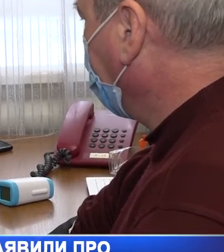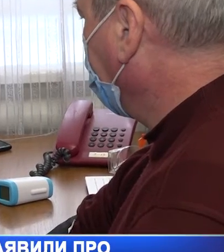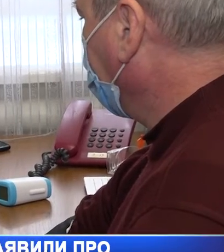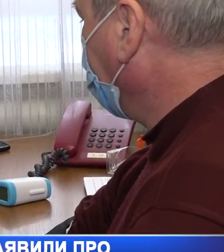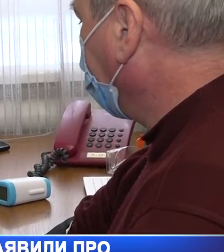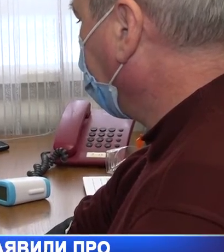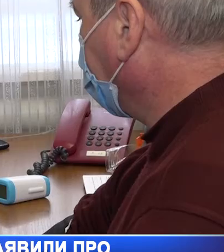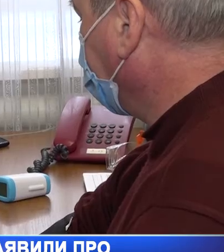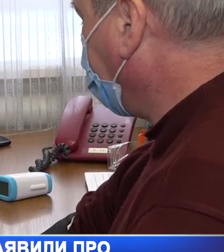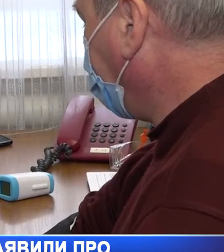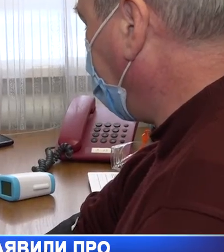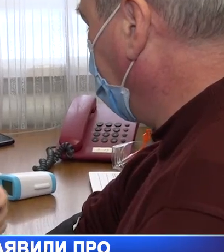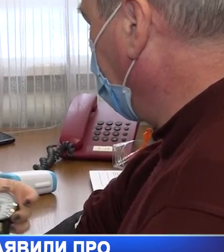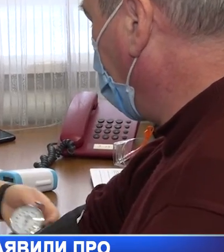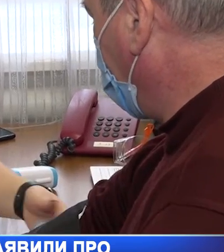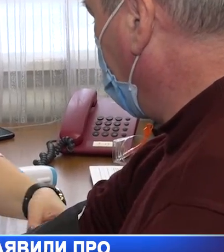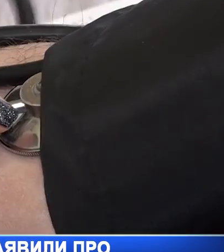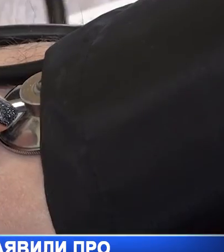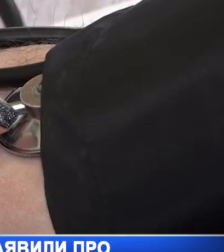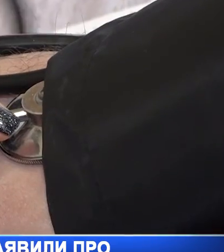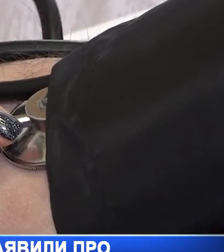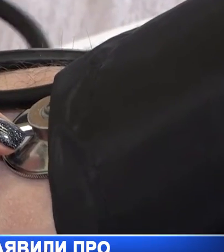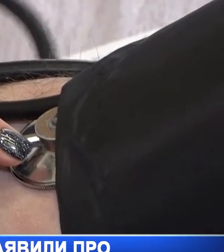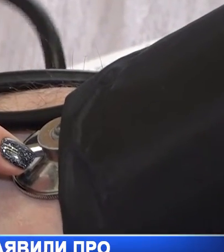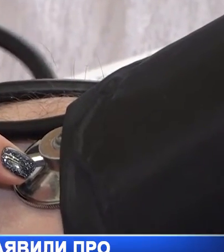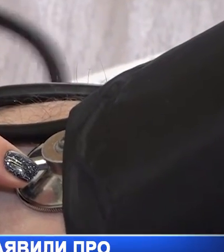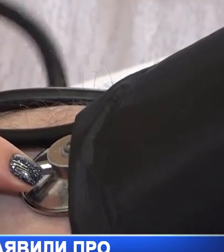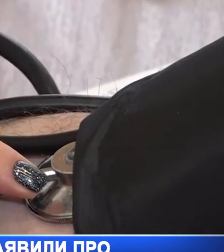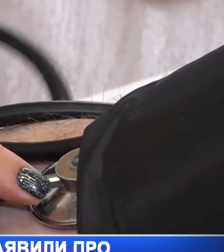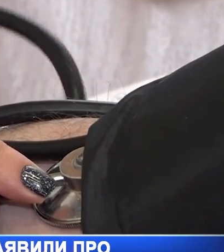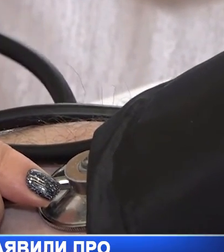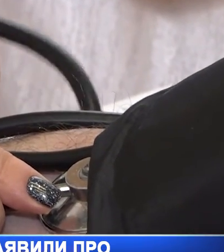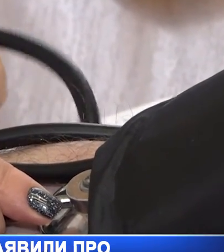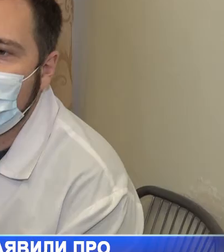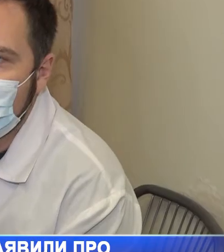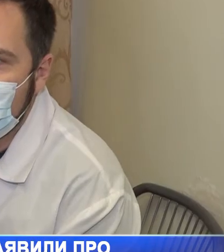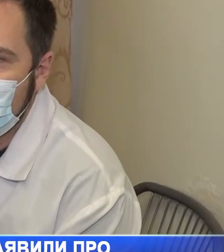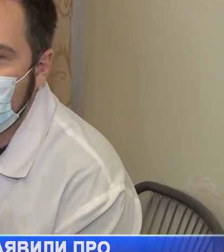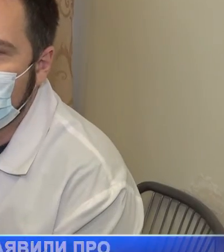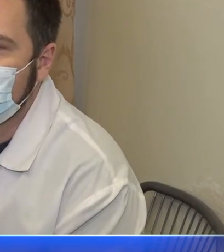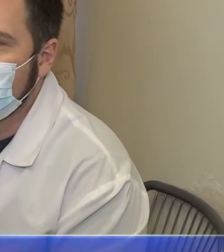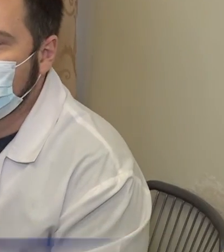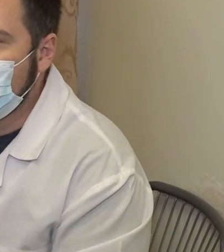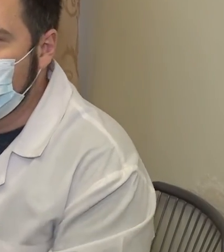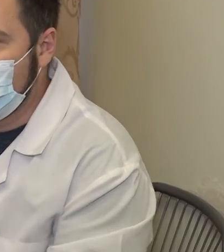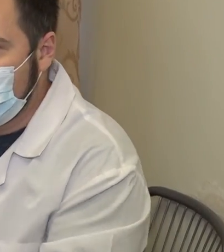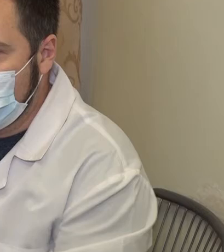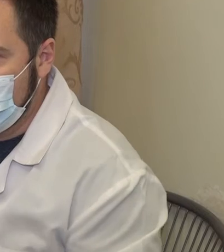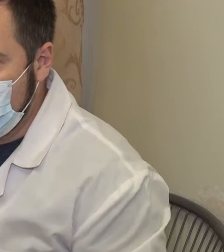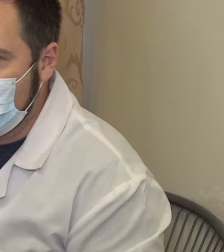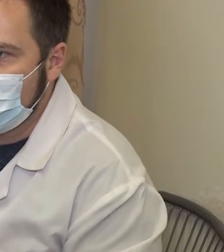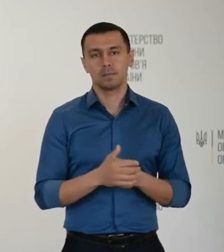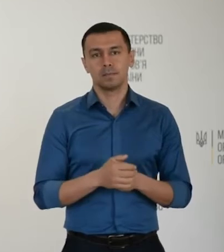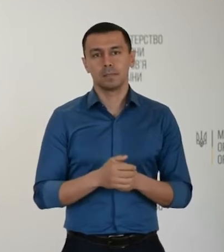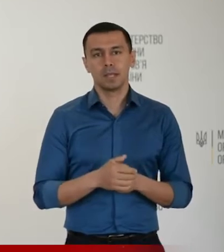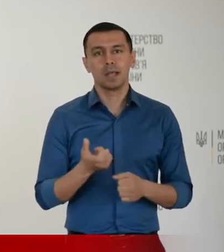ще перебуває на червоному рівні епідемічної небезпеки, зазначив очільник медичної сфери України Максим